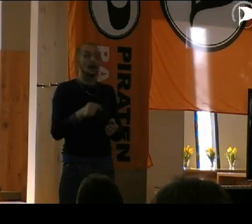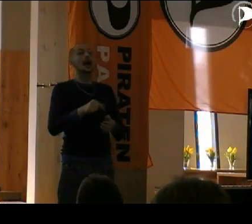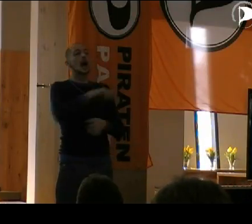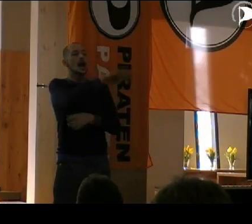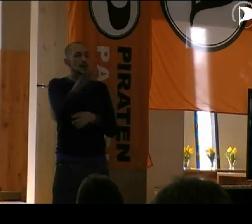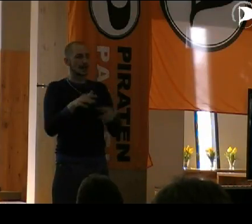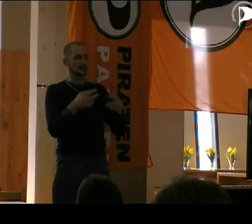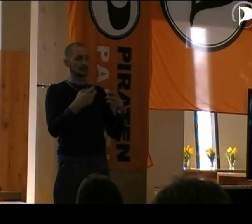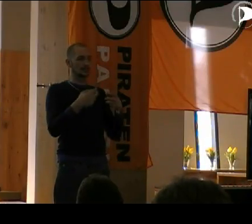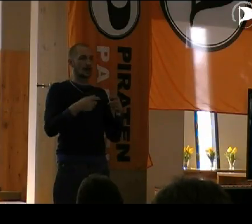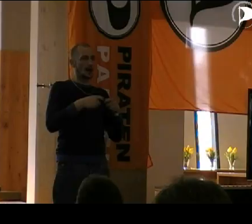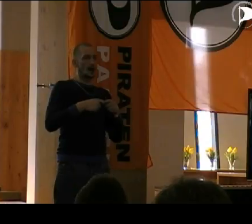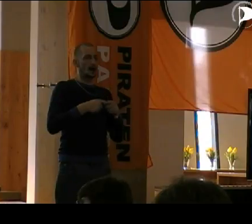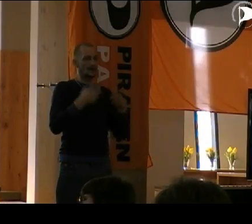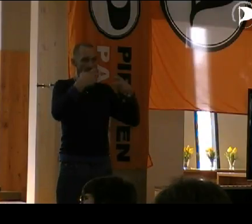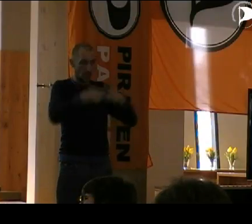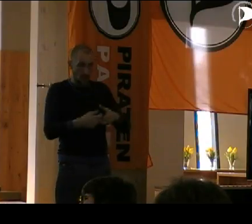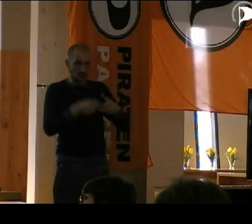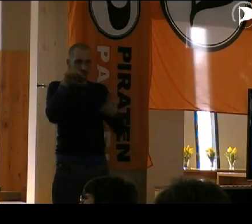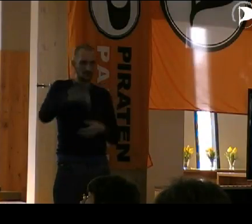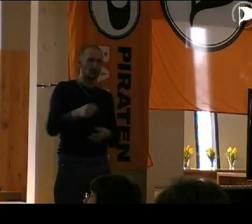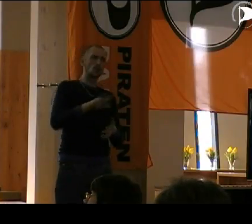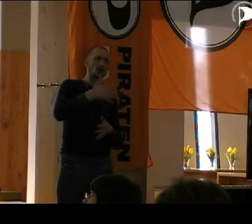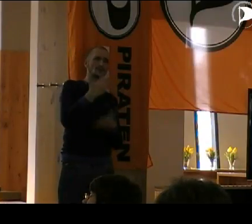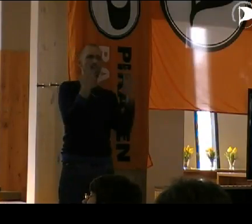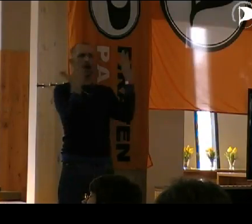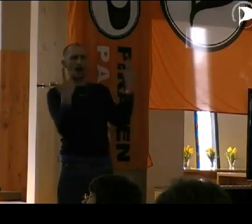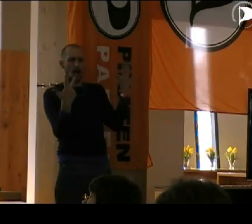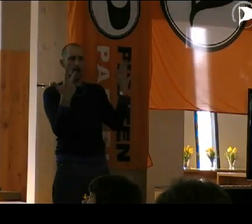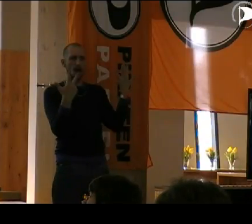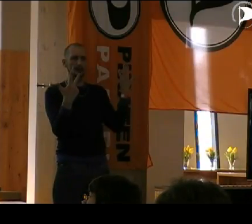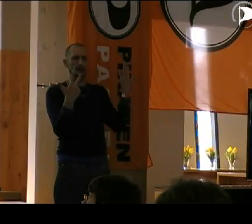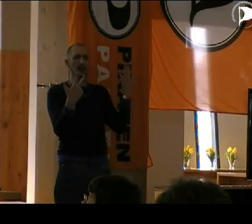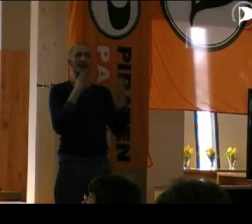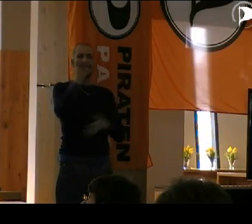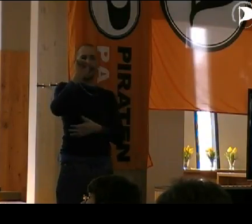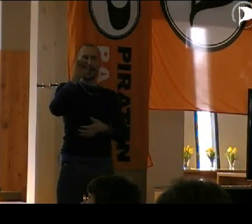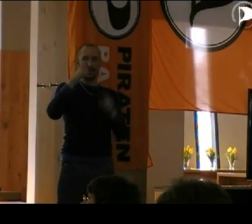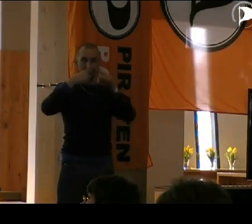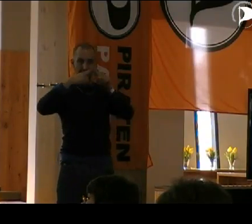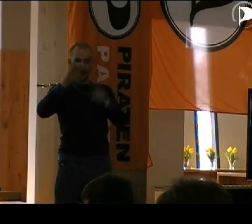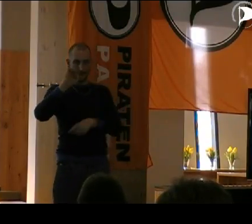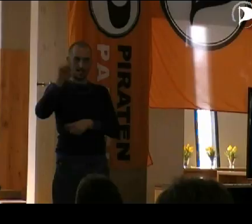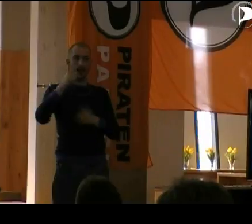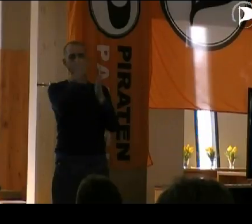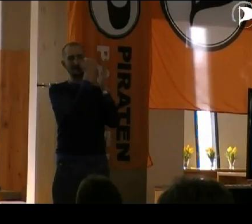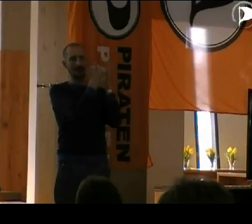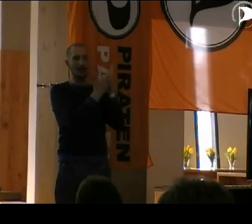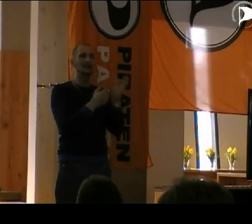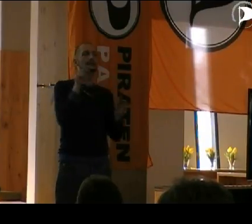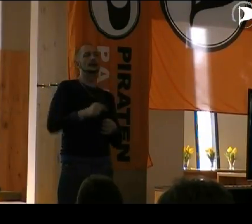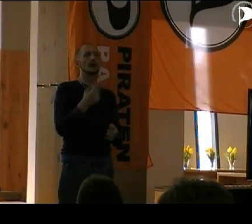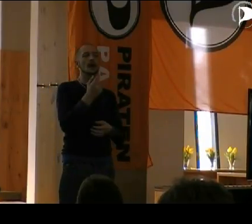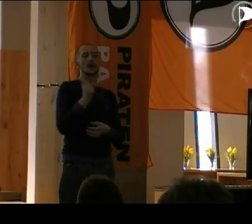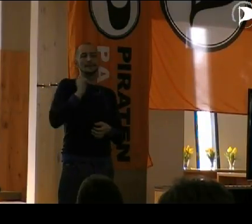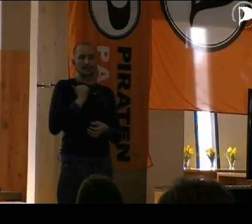haben die pixel ist so etwa 8000 wechsel zahlen in den laden ist wenn sie fähige und